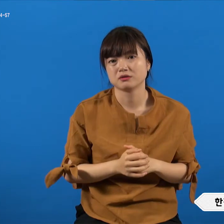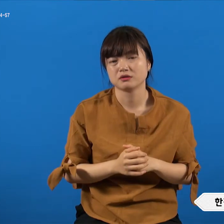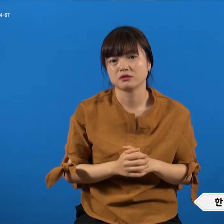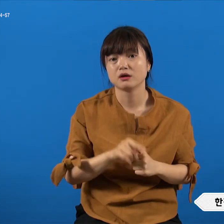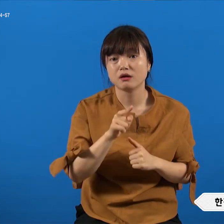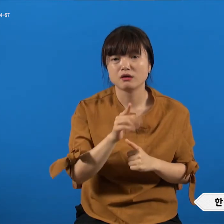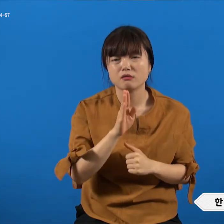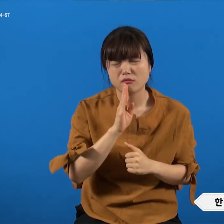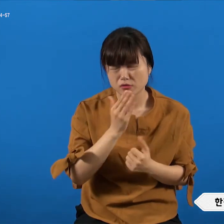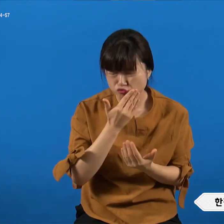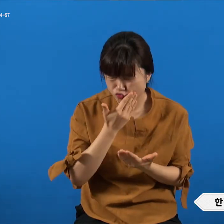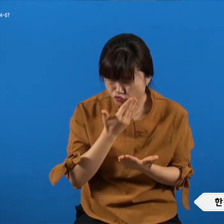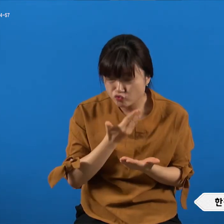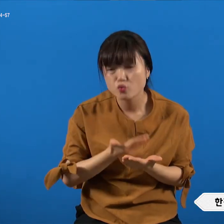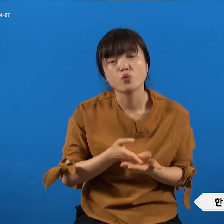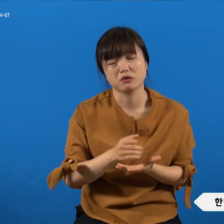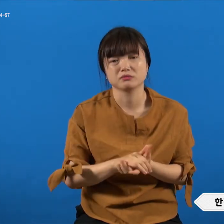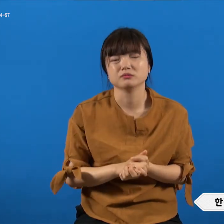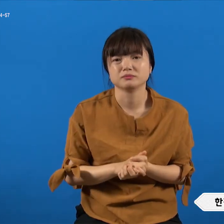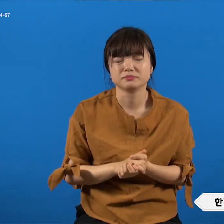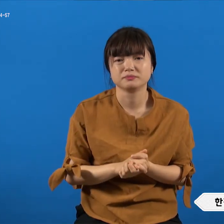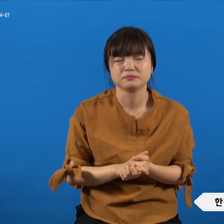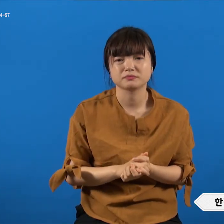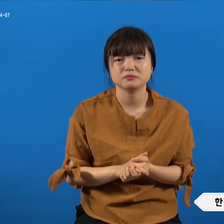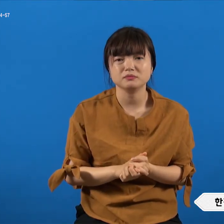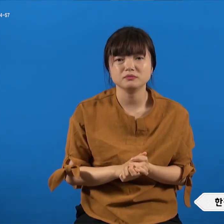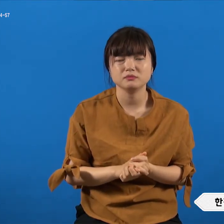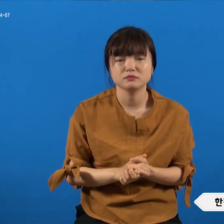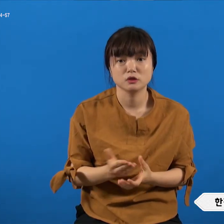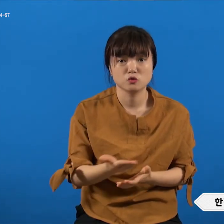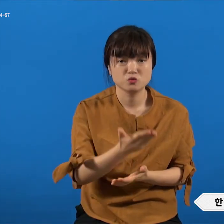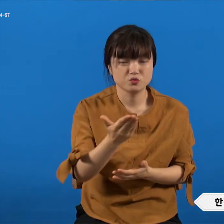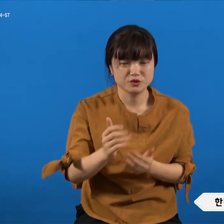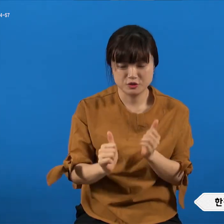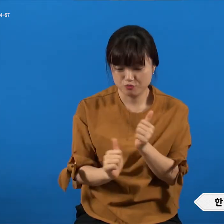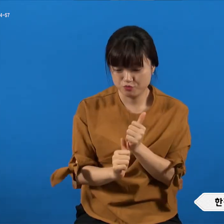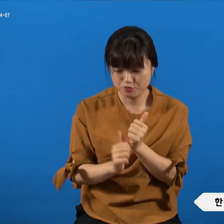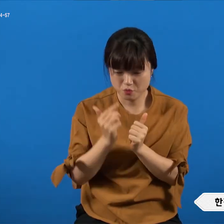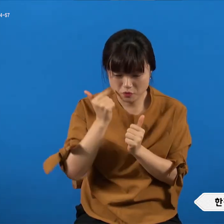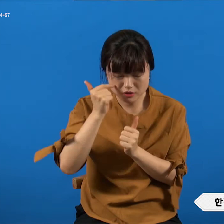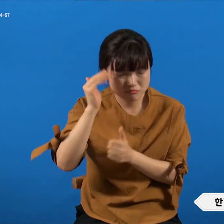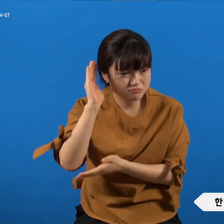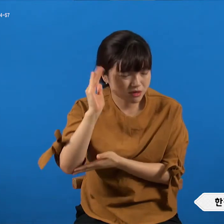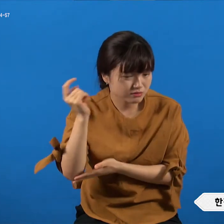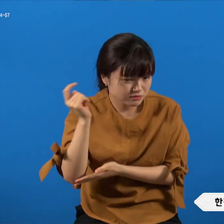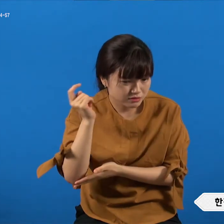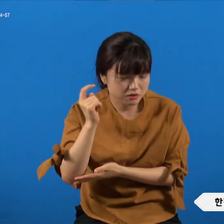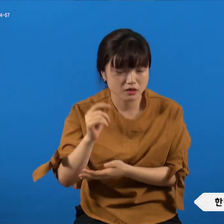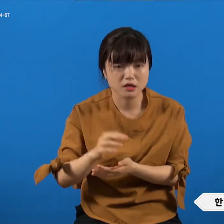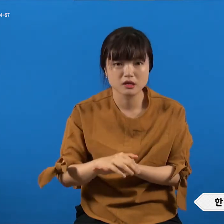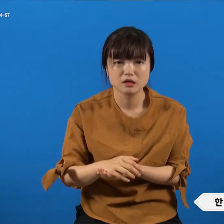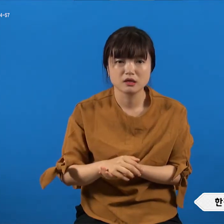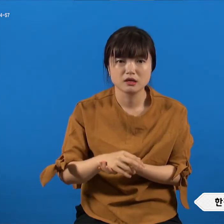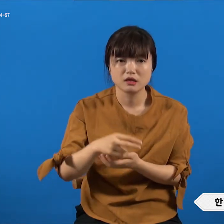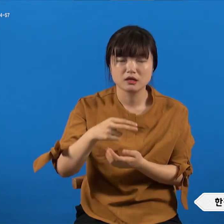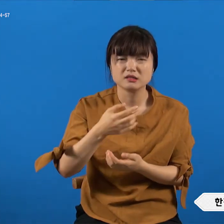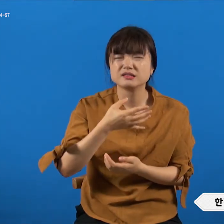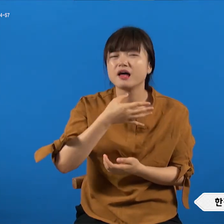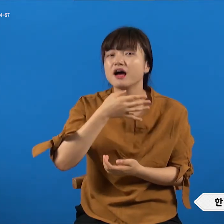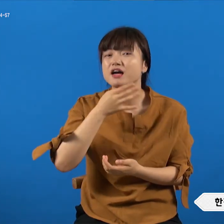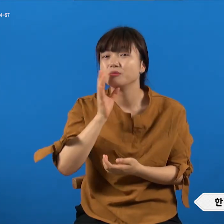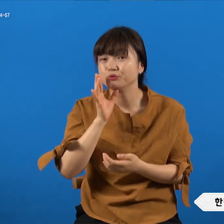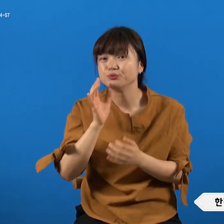그것이 너무나도 중요한 문제이죠. 우리 부목사님들 얘기를 들으니까 우리 실버에 해당되는